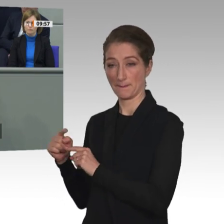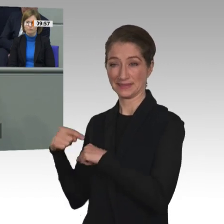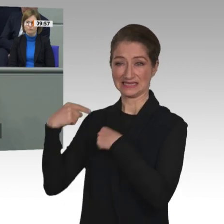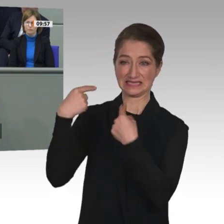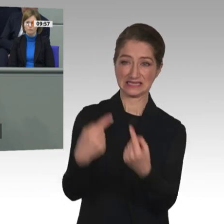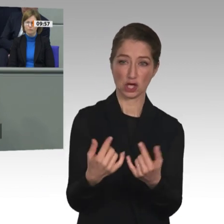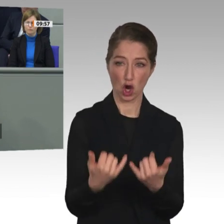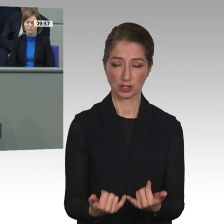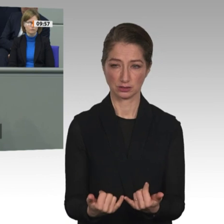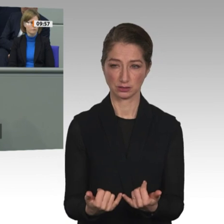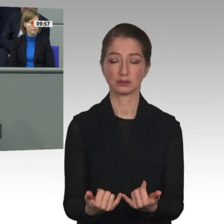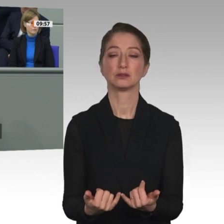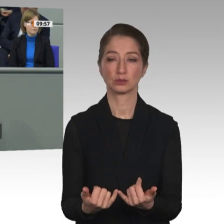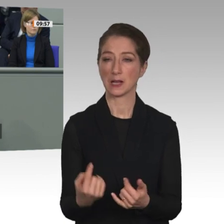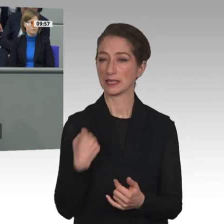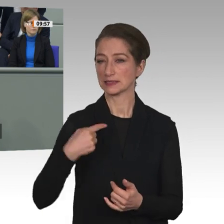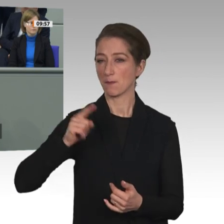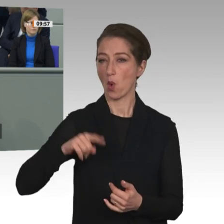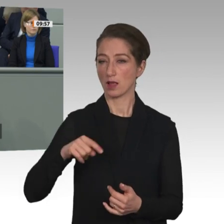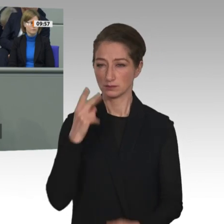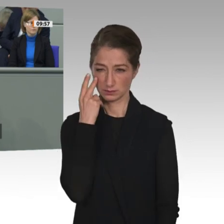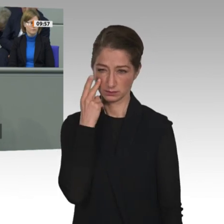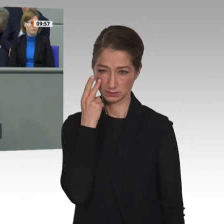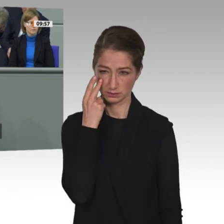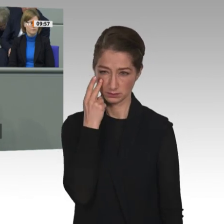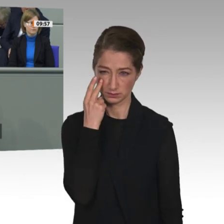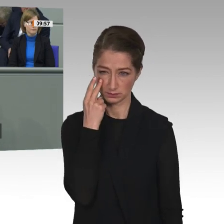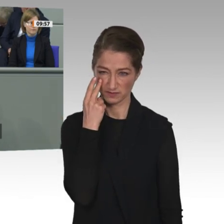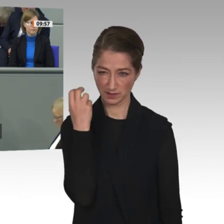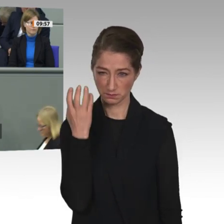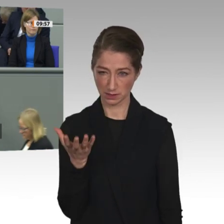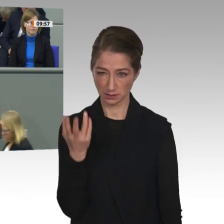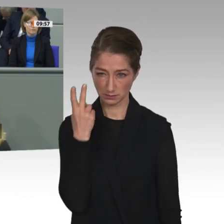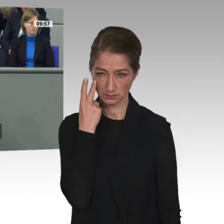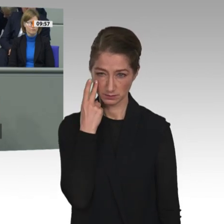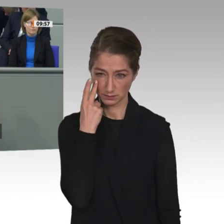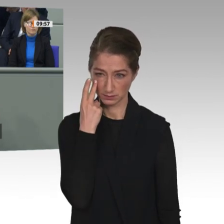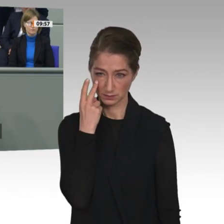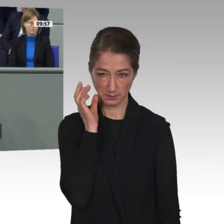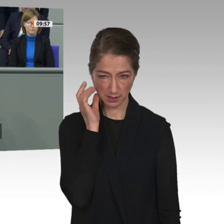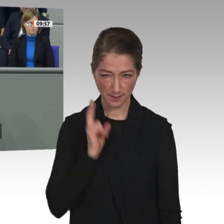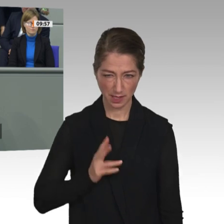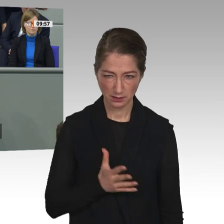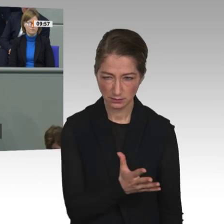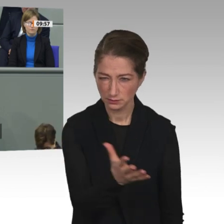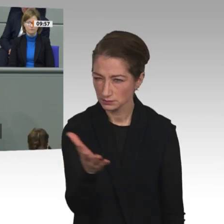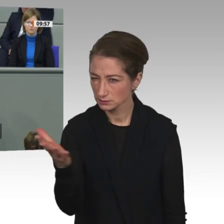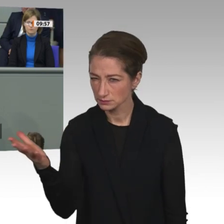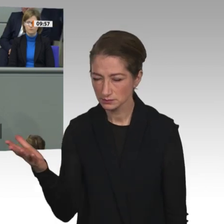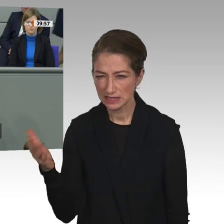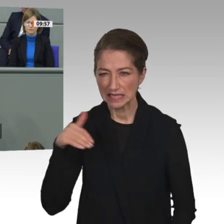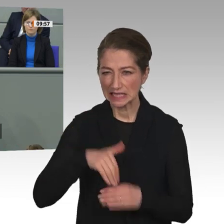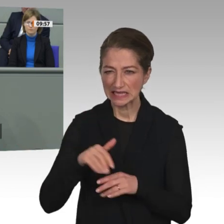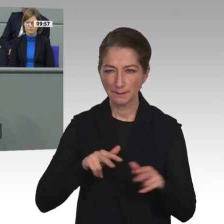und die Entwicklung in den letzten Monaten betrachten, dann, meine Damen und Herren, muss ein Innenminister davon